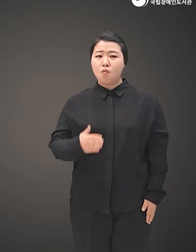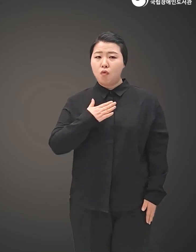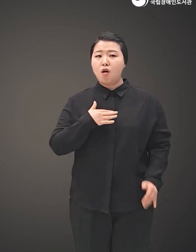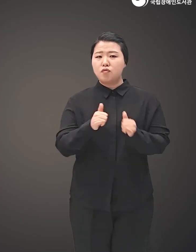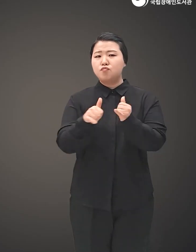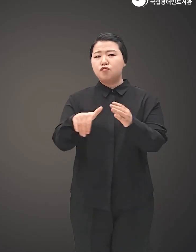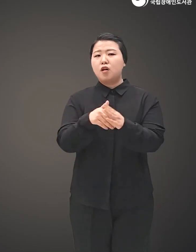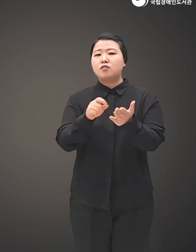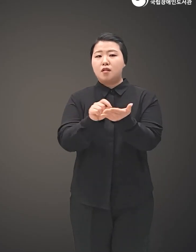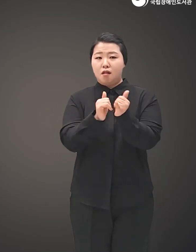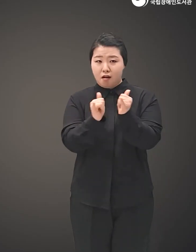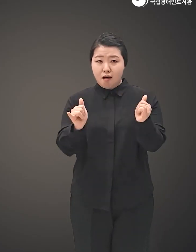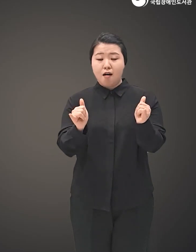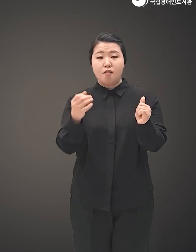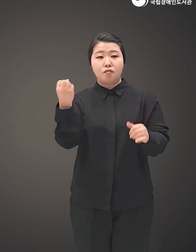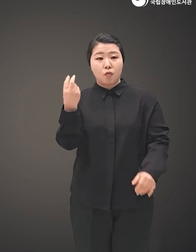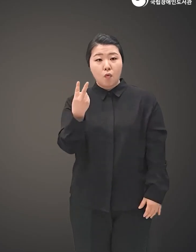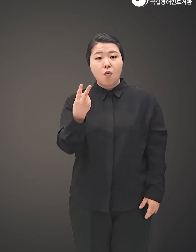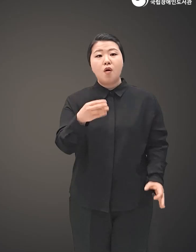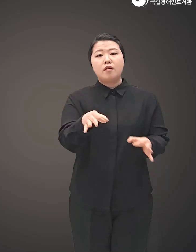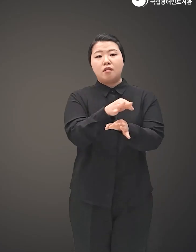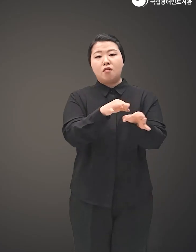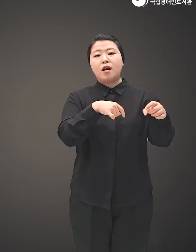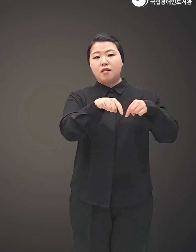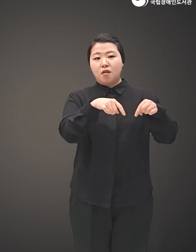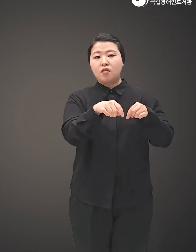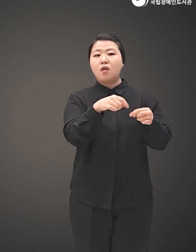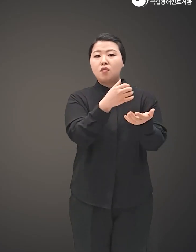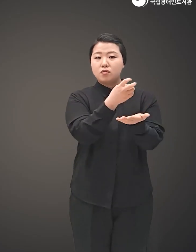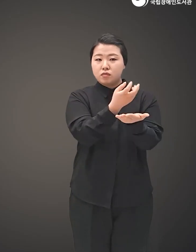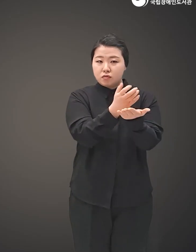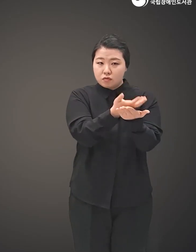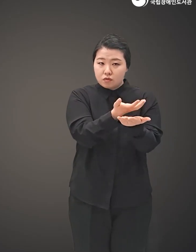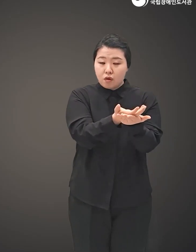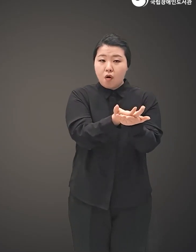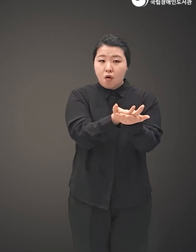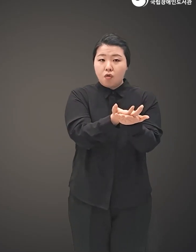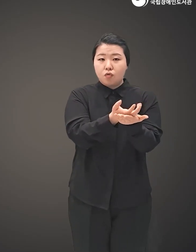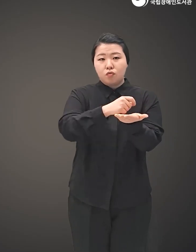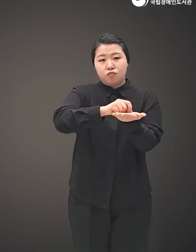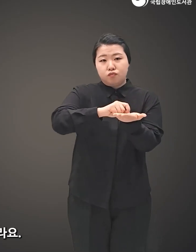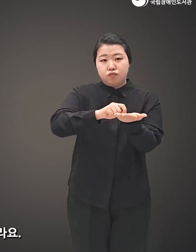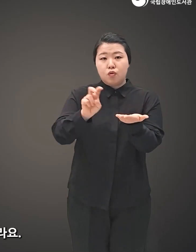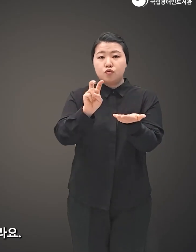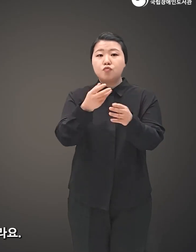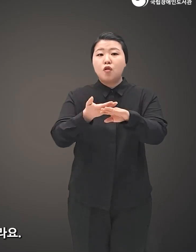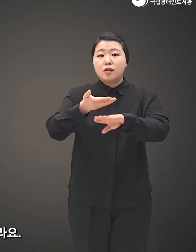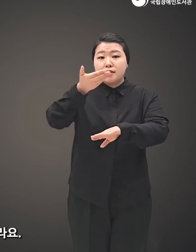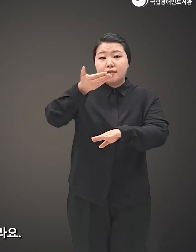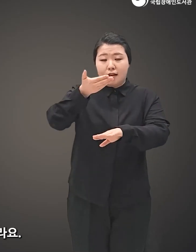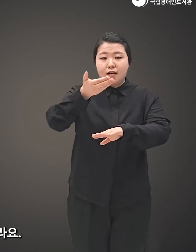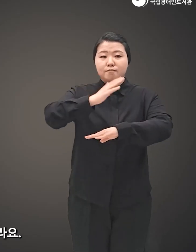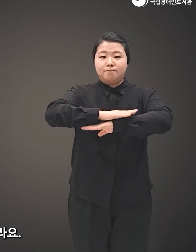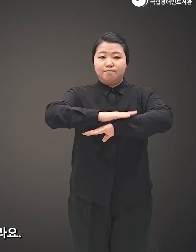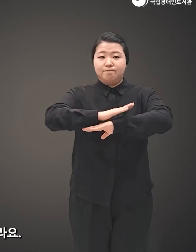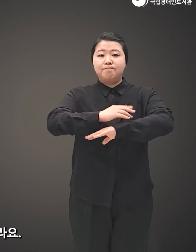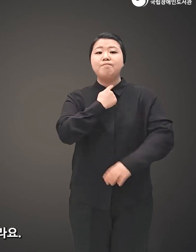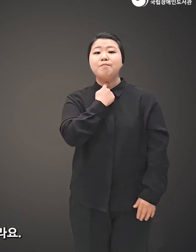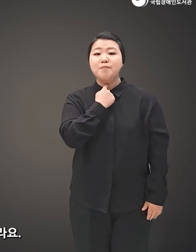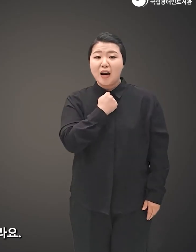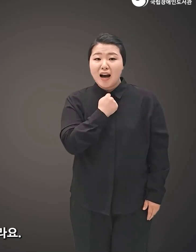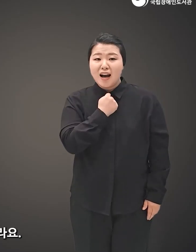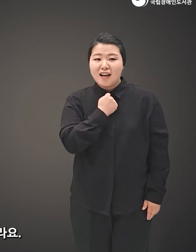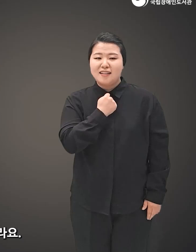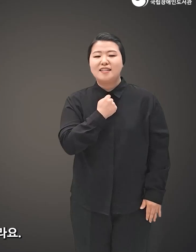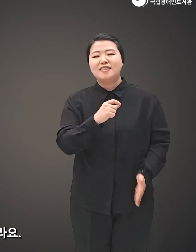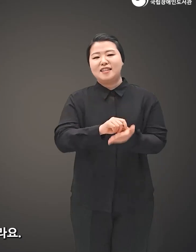인문학 작가이기도 하고 경제 경영서도 20권 이상 집필한 경제경영서 작가이기도